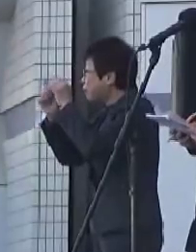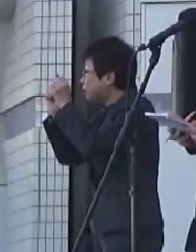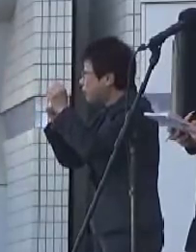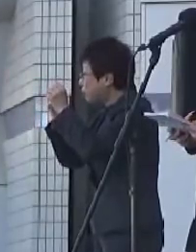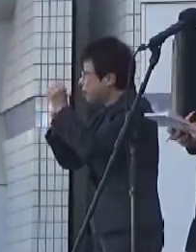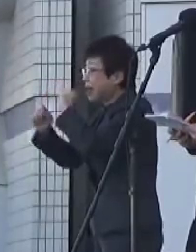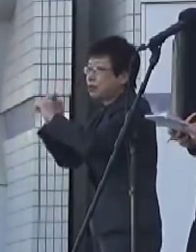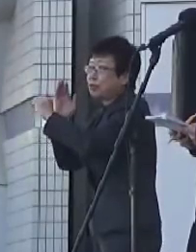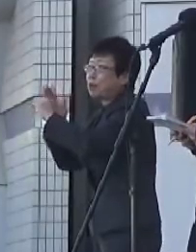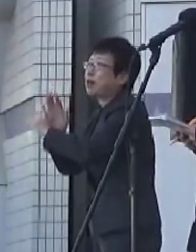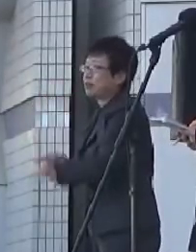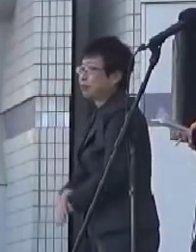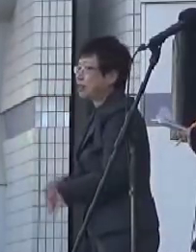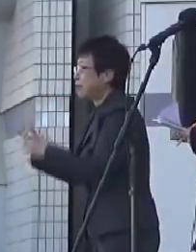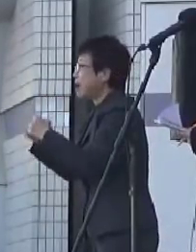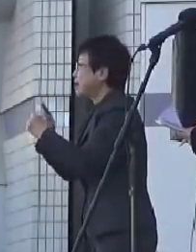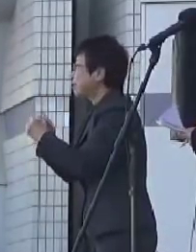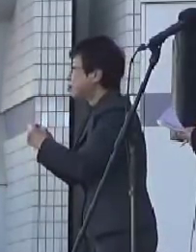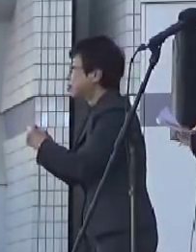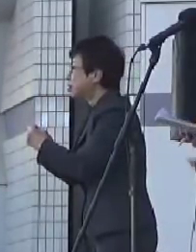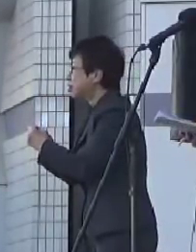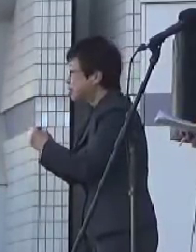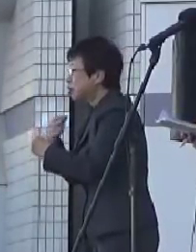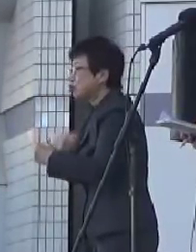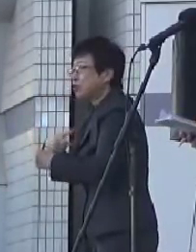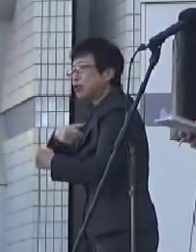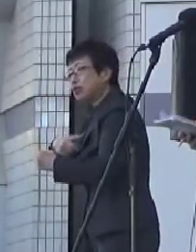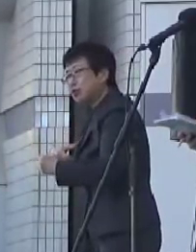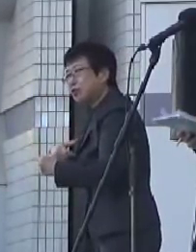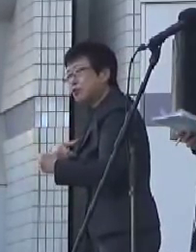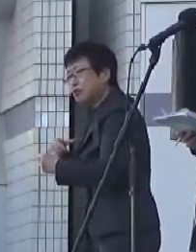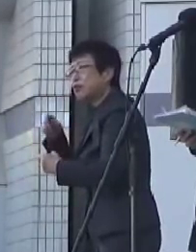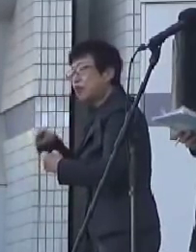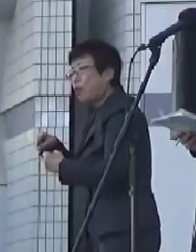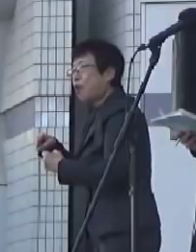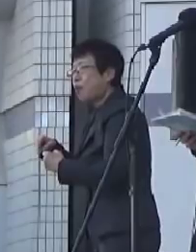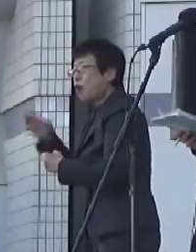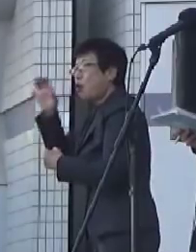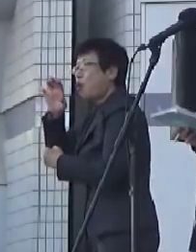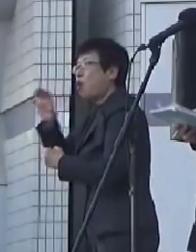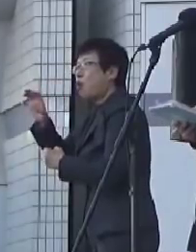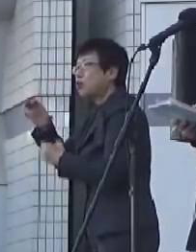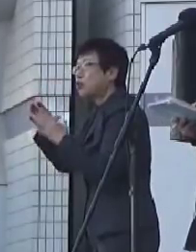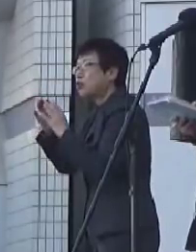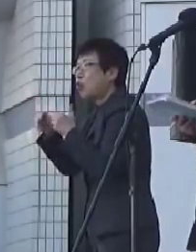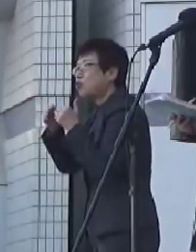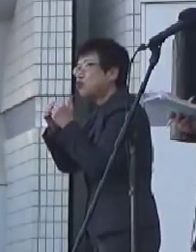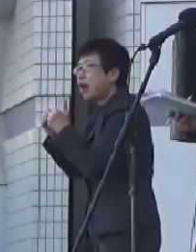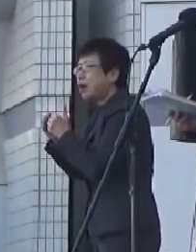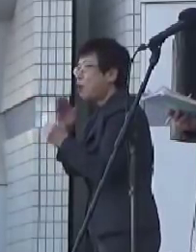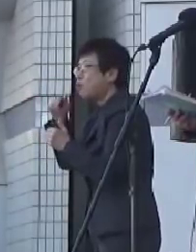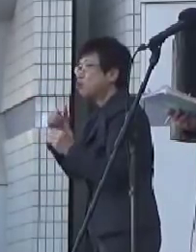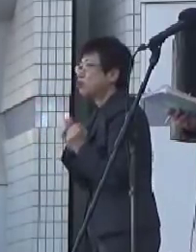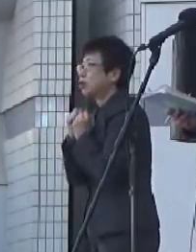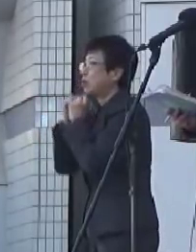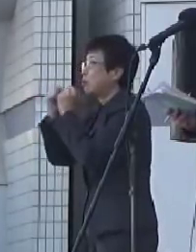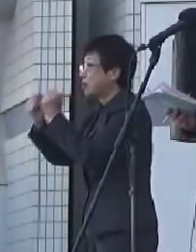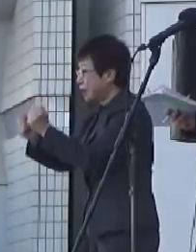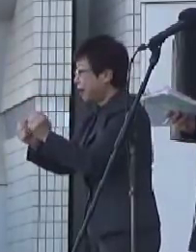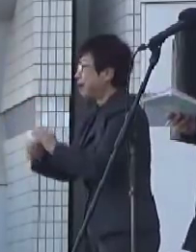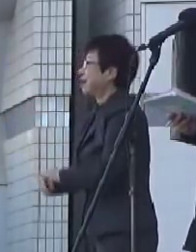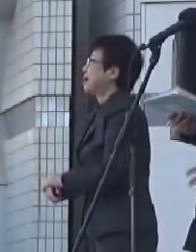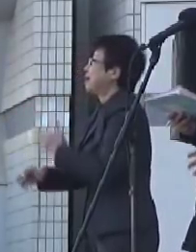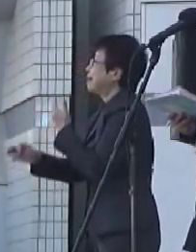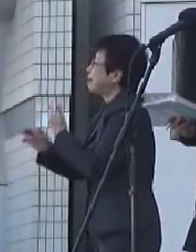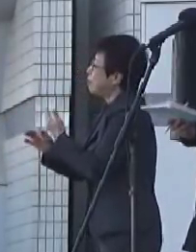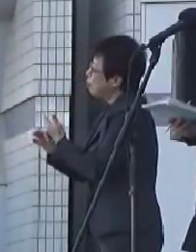。毎年スイスジュネーブにある欧州国連本部を訪問いたしまして、